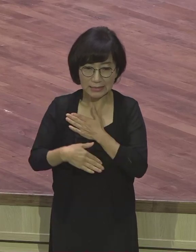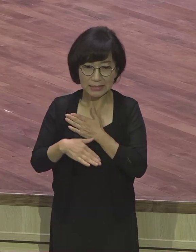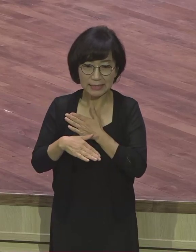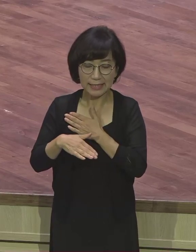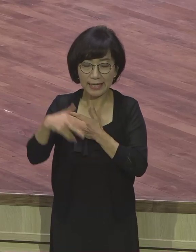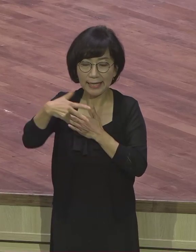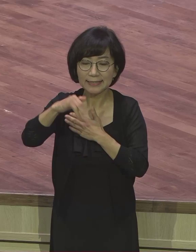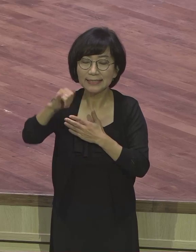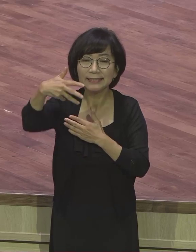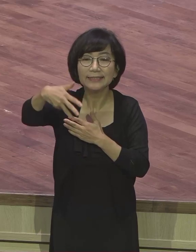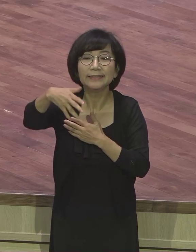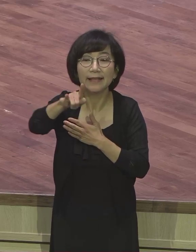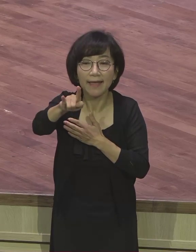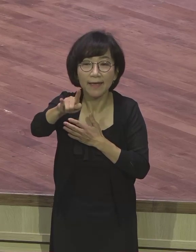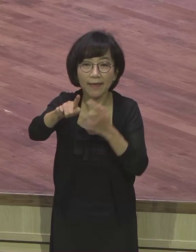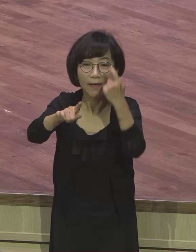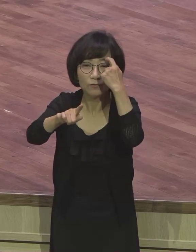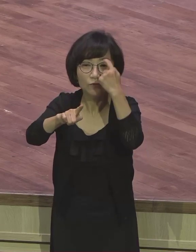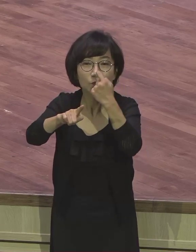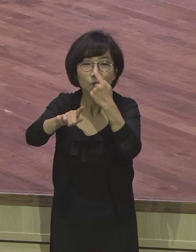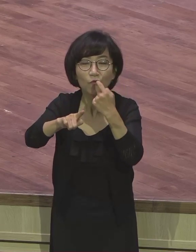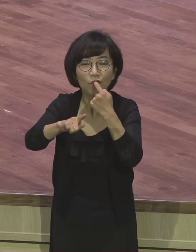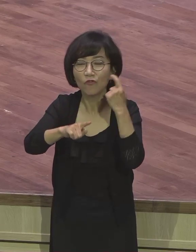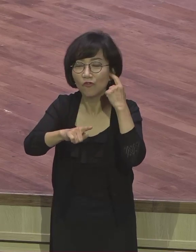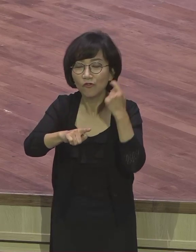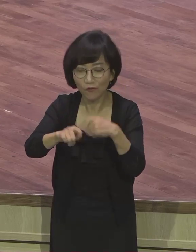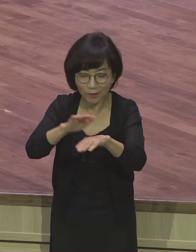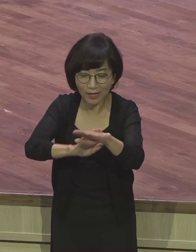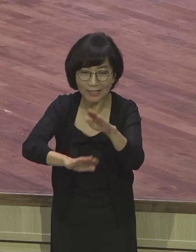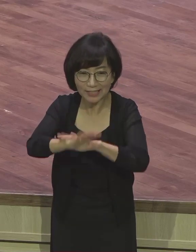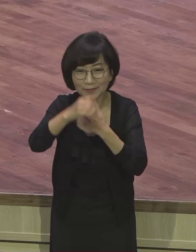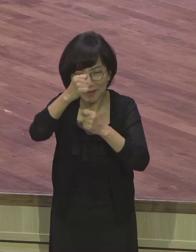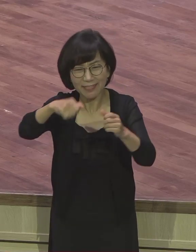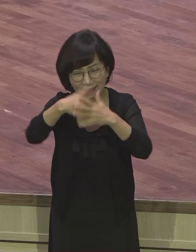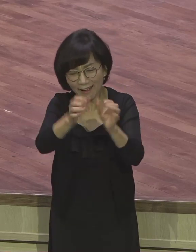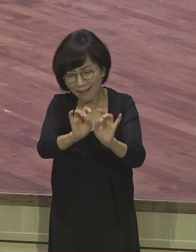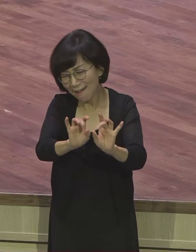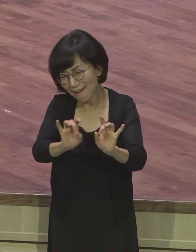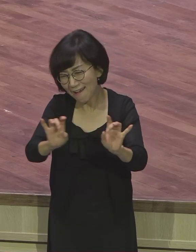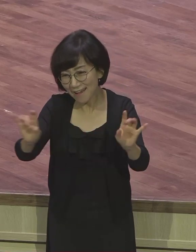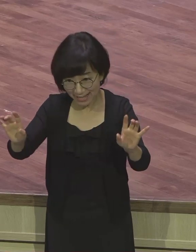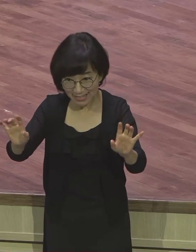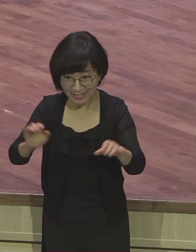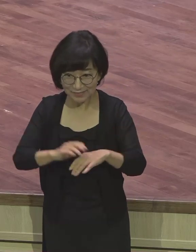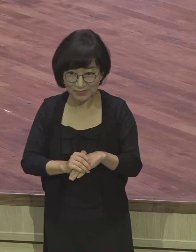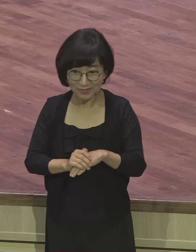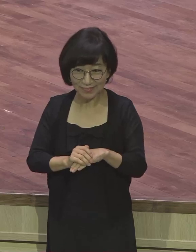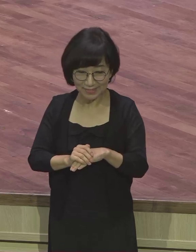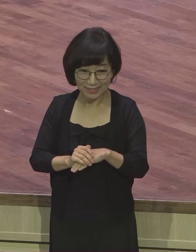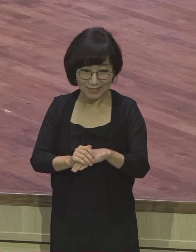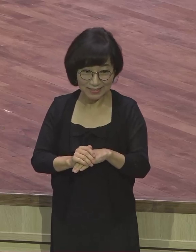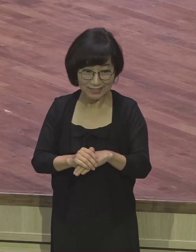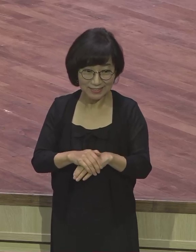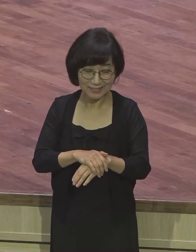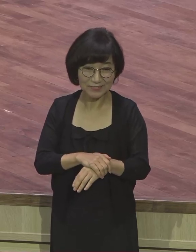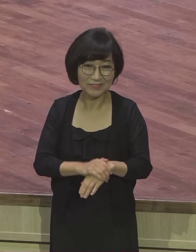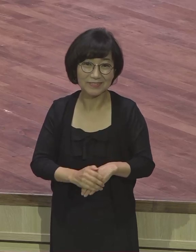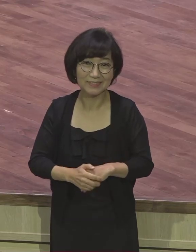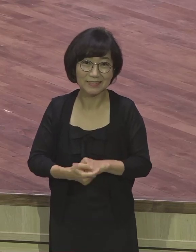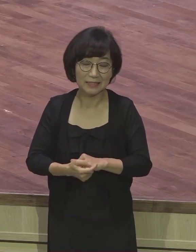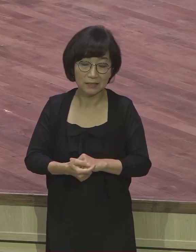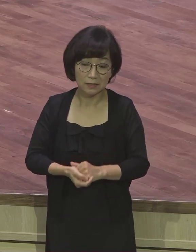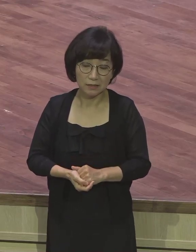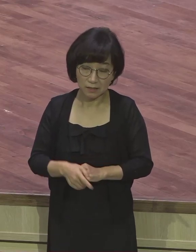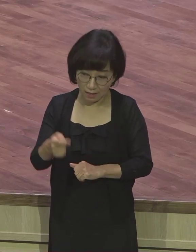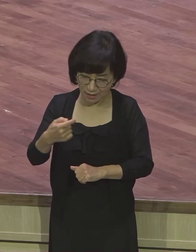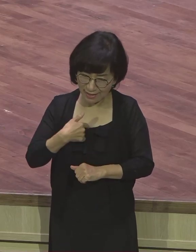돼요. 나를 통해 구원 받았다고 네가 십자가 졌냐? 나를 통해 복음 받았다고 내